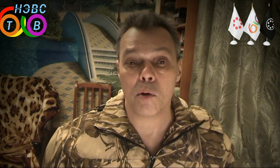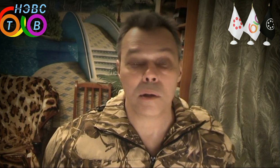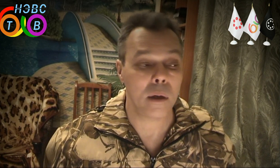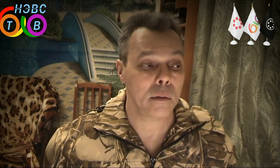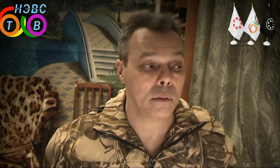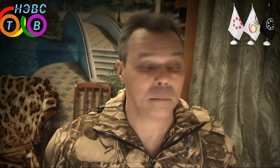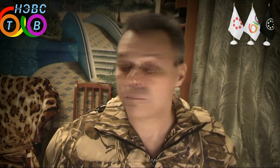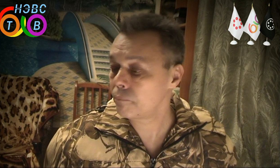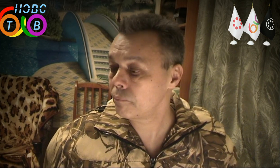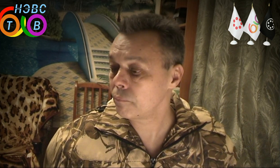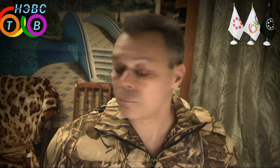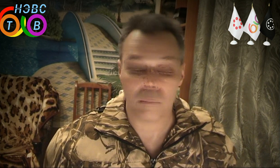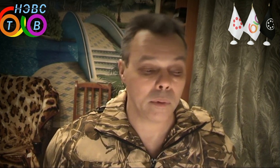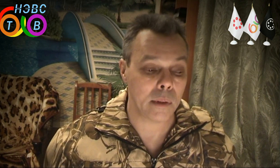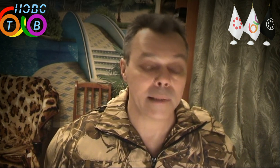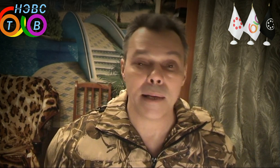можно на сайте